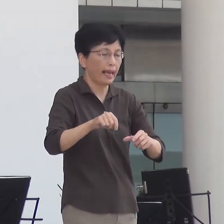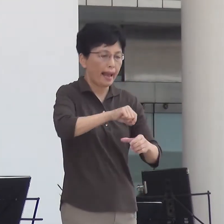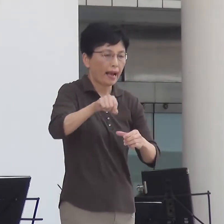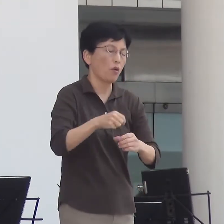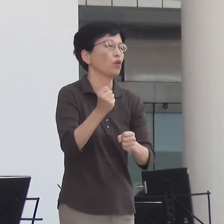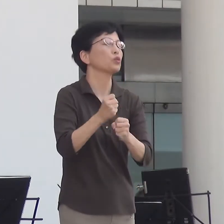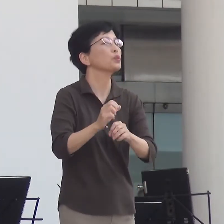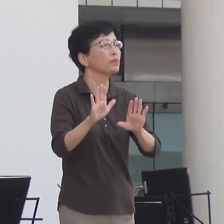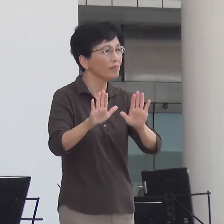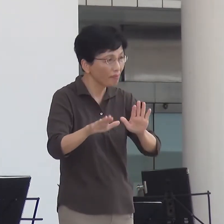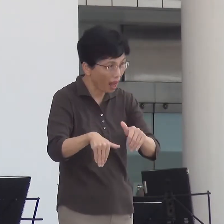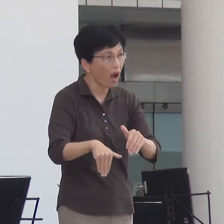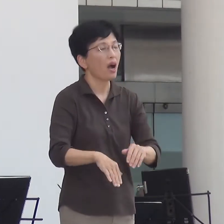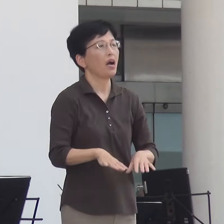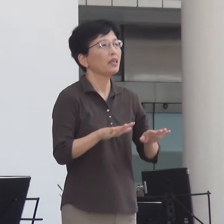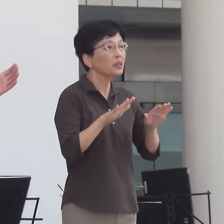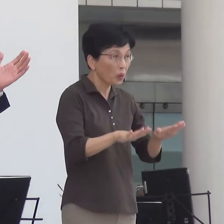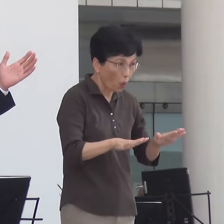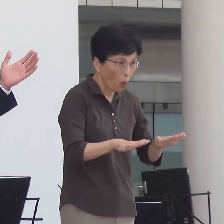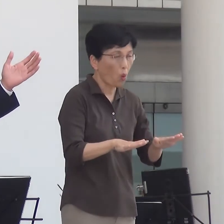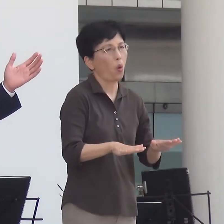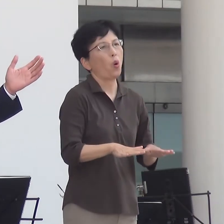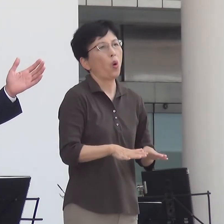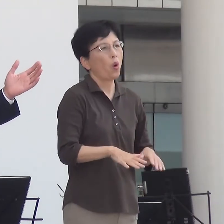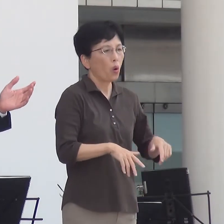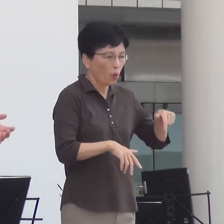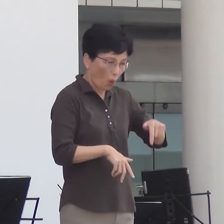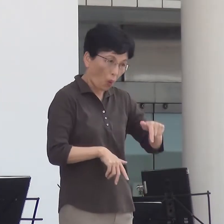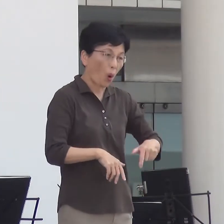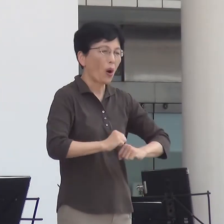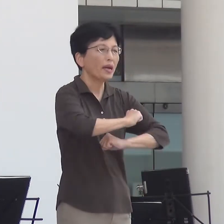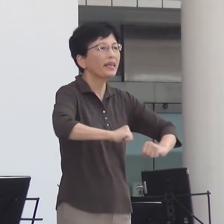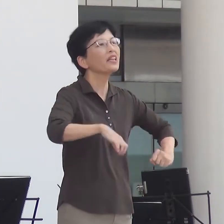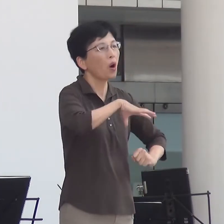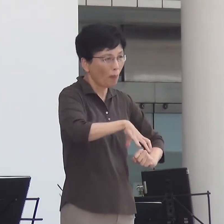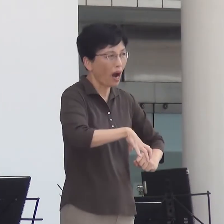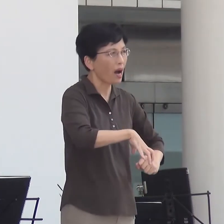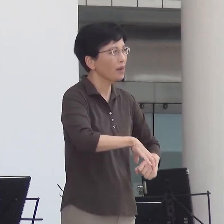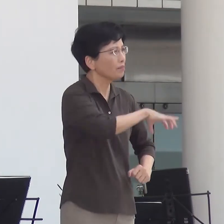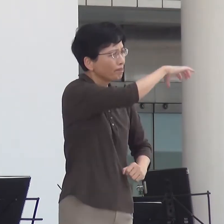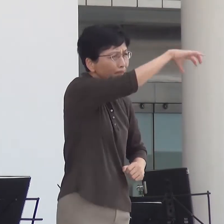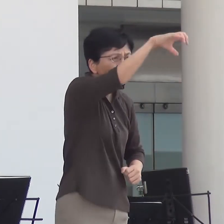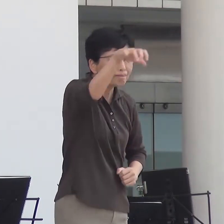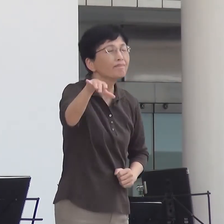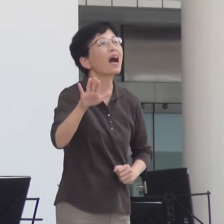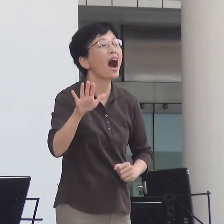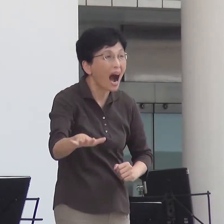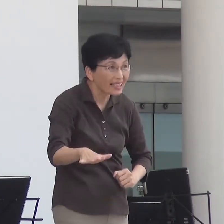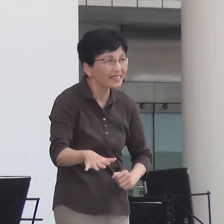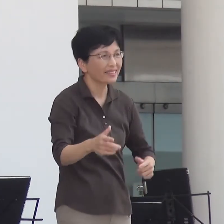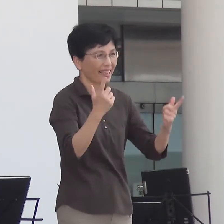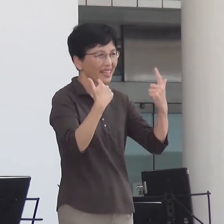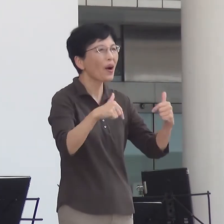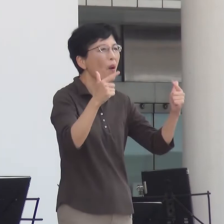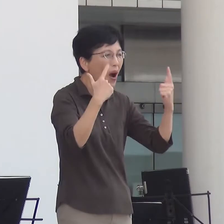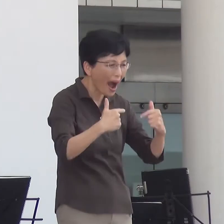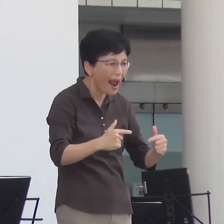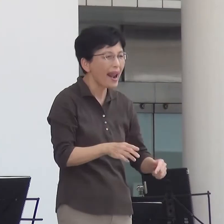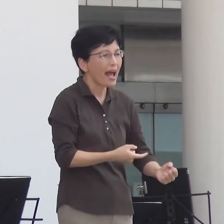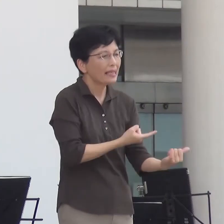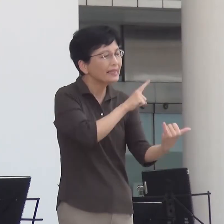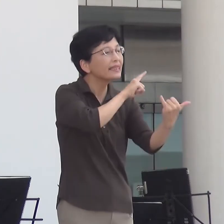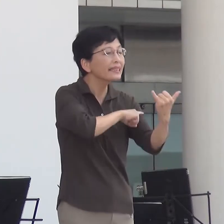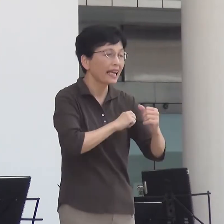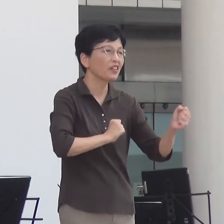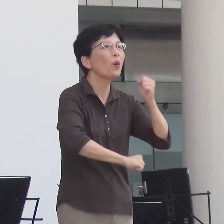けですね。今日はこの西側の広場でたくさんのブースも出ていて、それぞれ日頃から人権の活